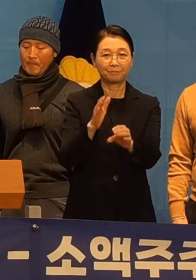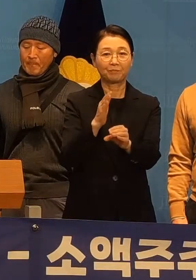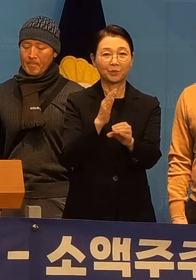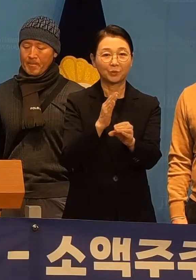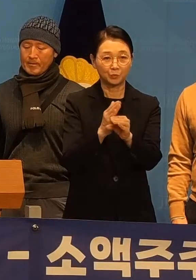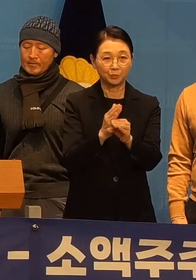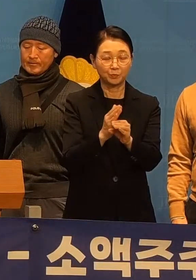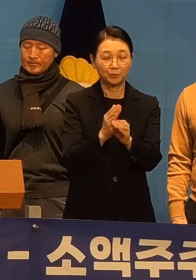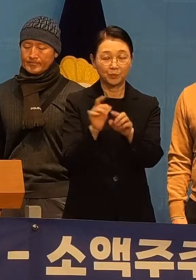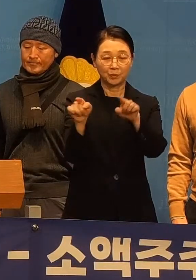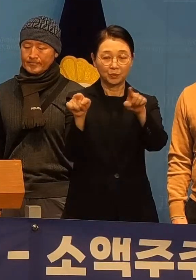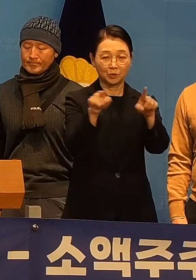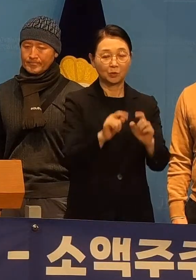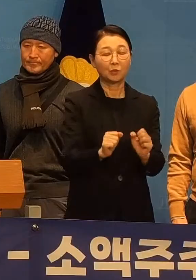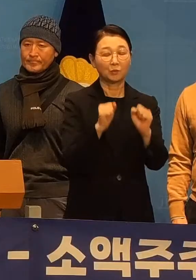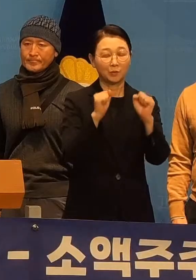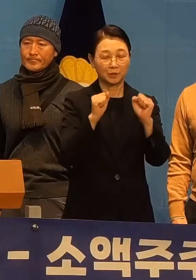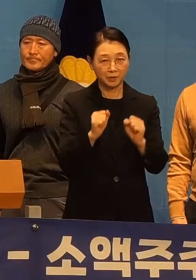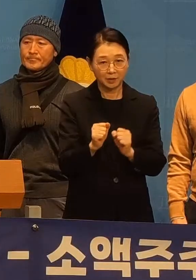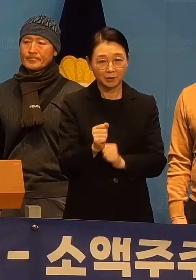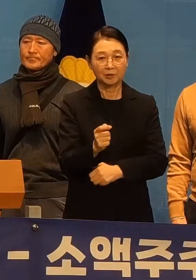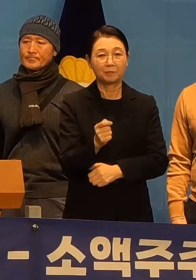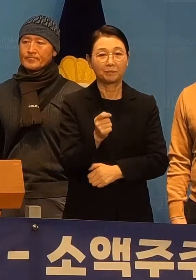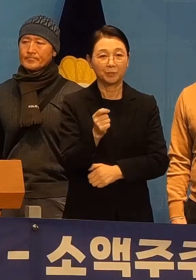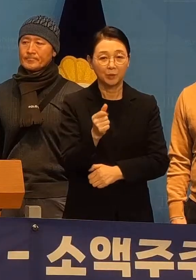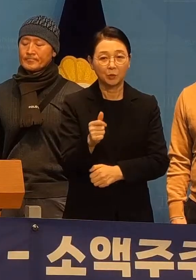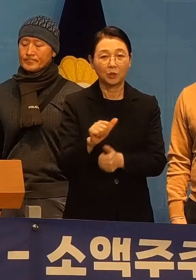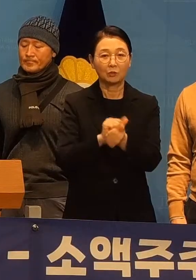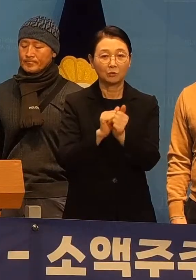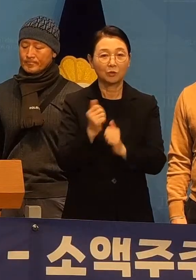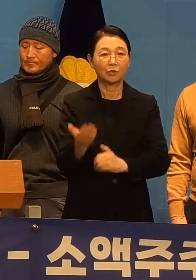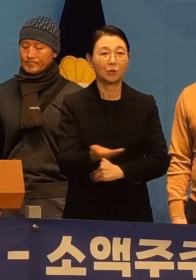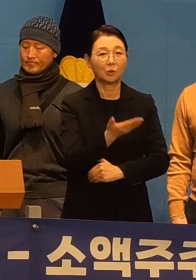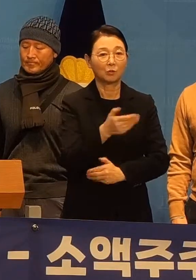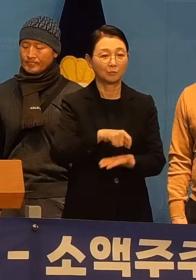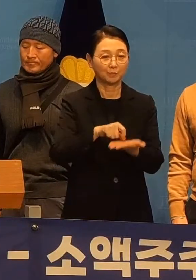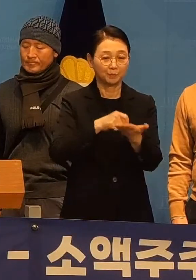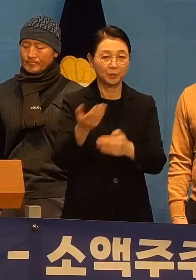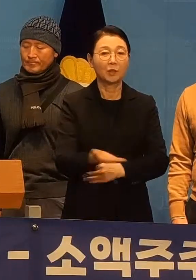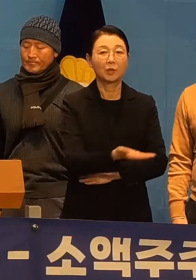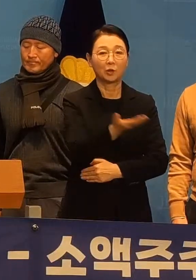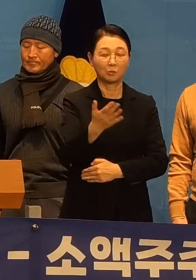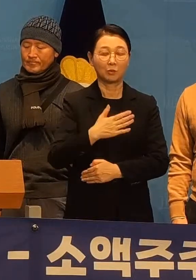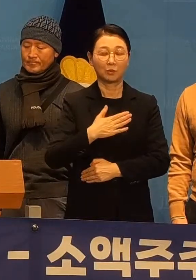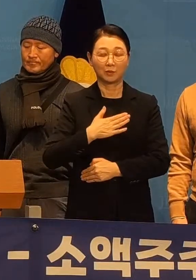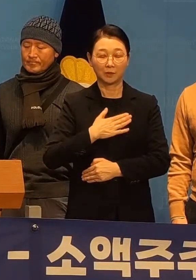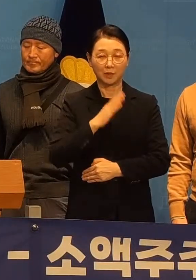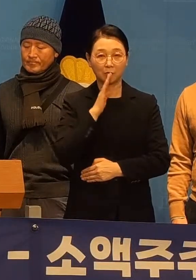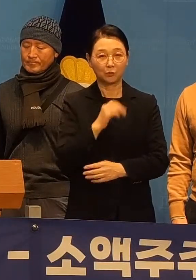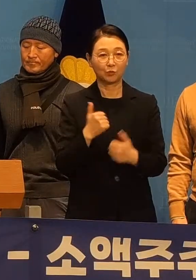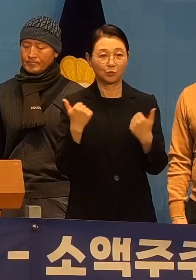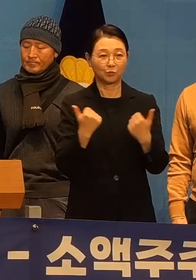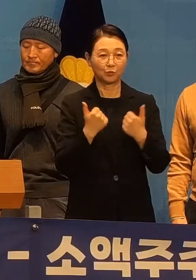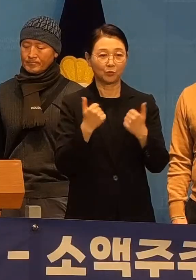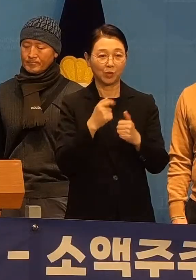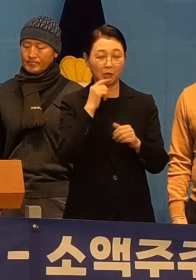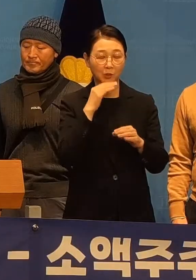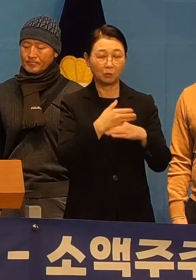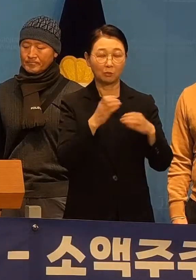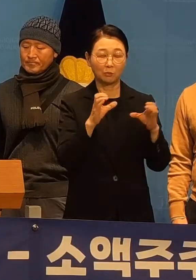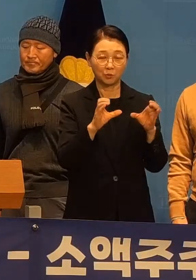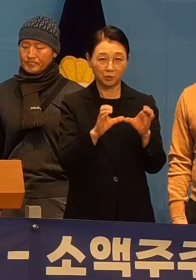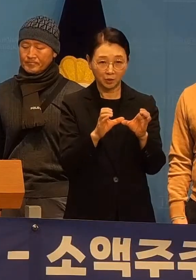여러분, 그리고 이 자리에 계신 언론인 여러분, 저는 국회 더불어민주당 코스피 5천